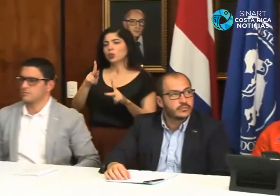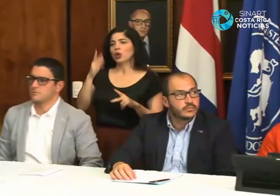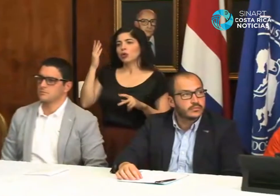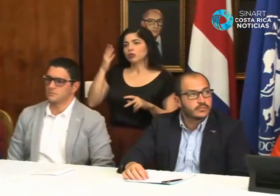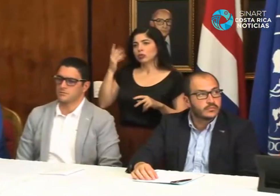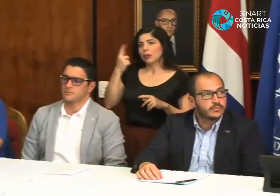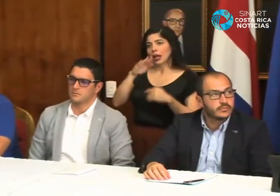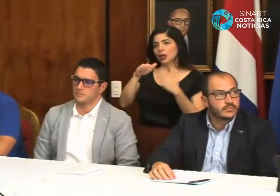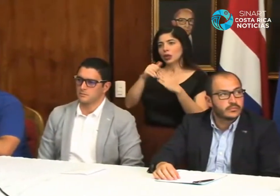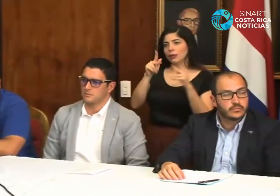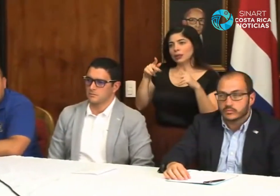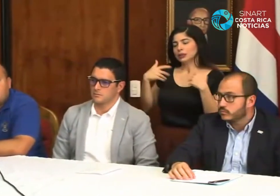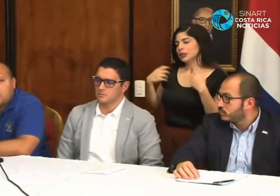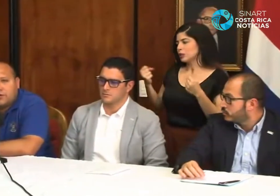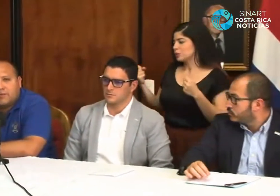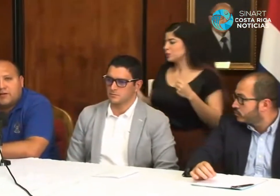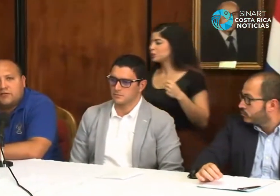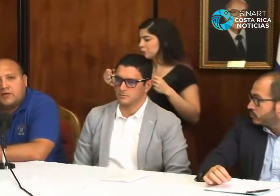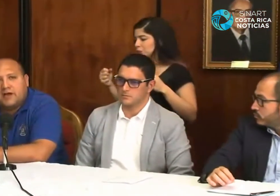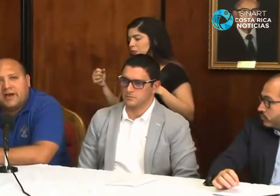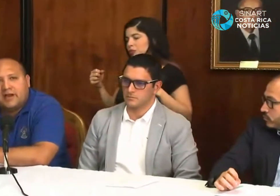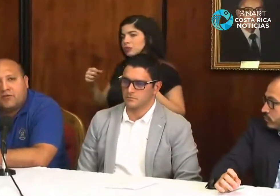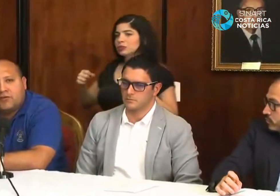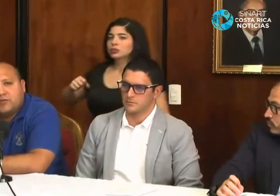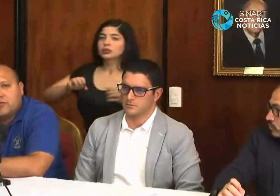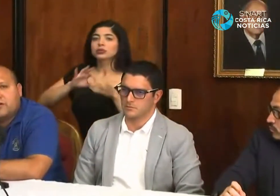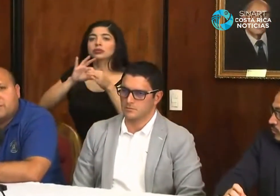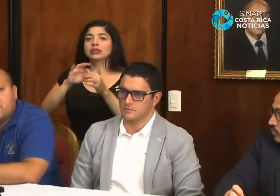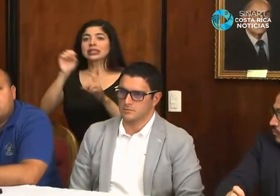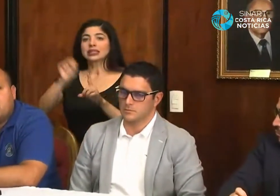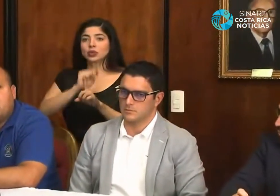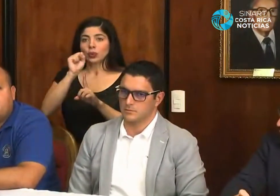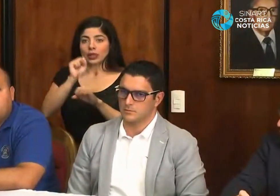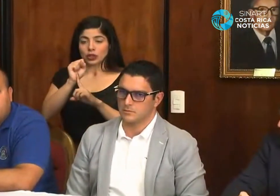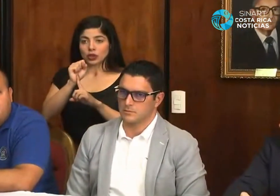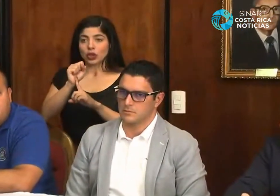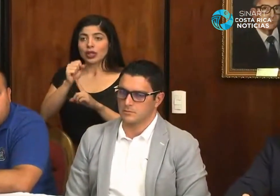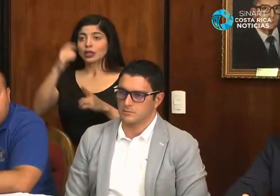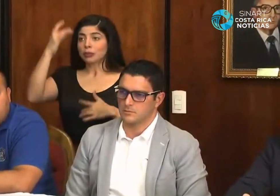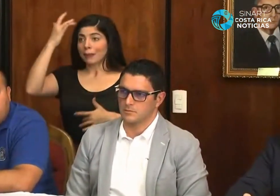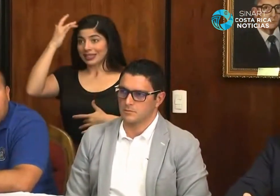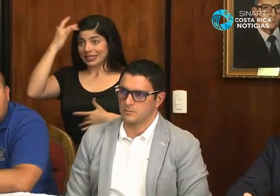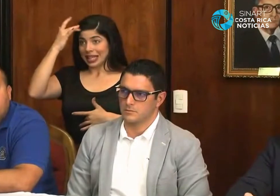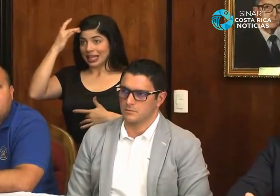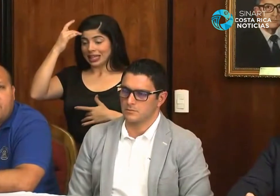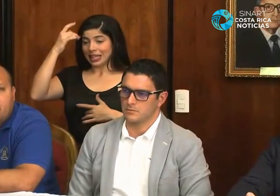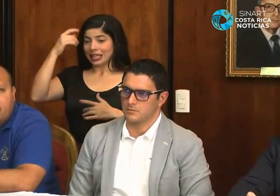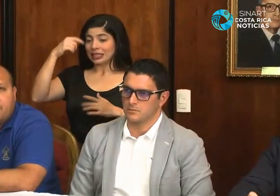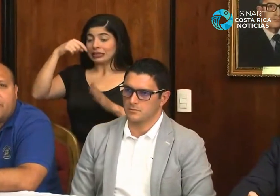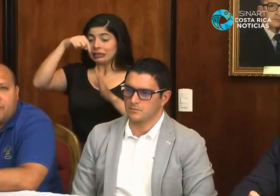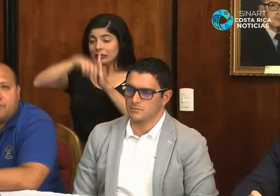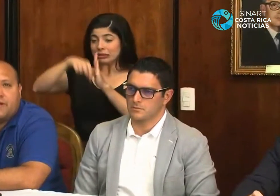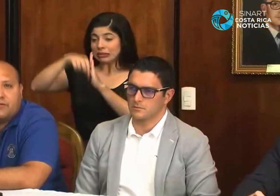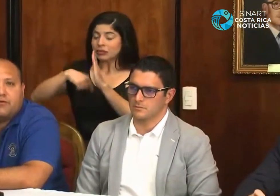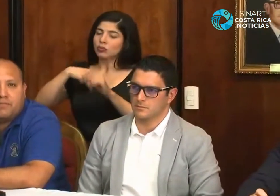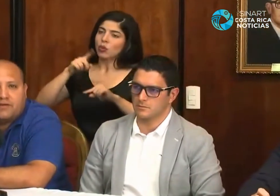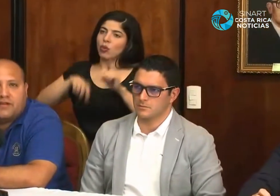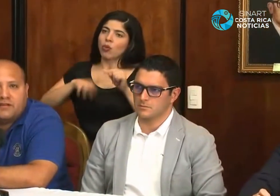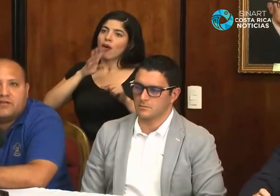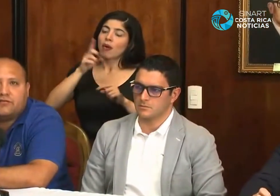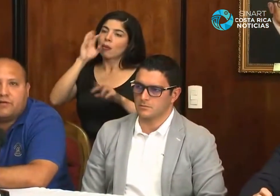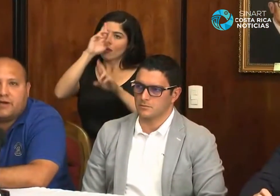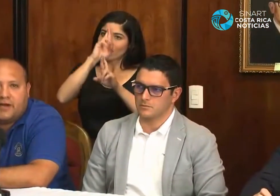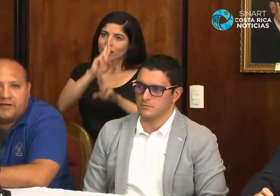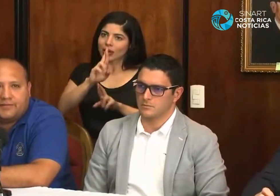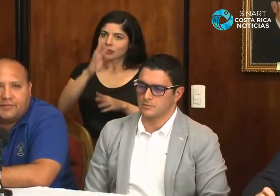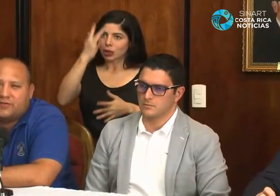mensaje para todo el personal de salud. Sí, con respecto a la condición específica de los pacientes, yo no me voy a referir por respeto a los